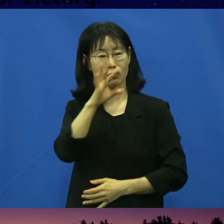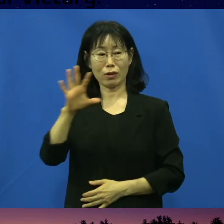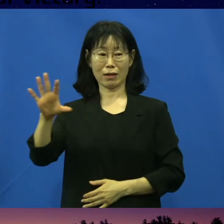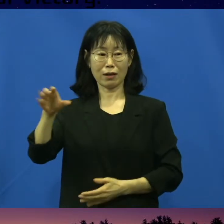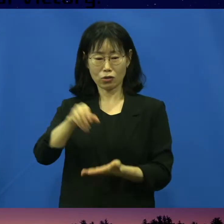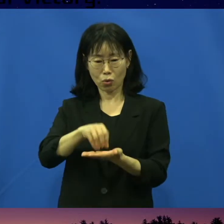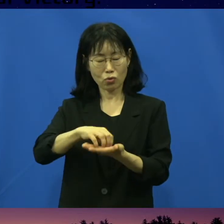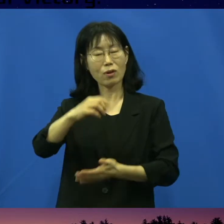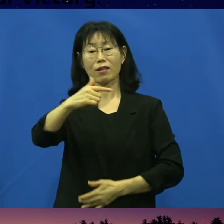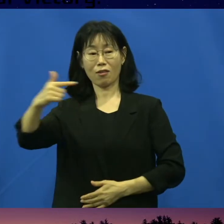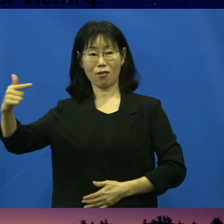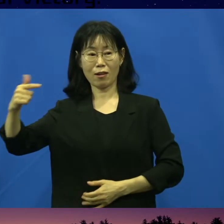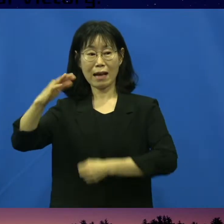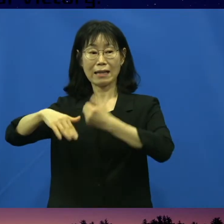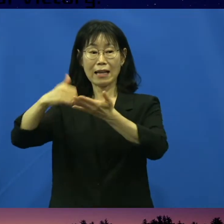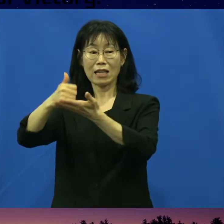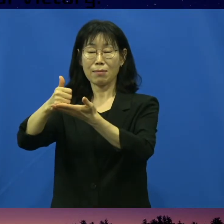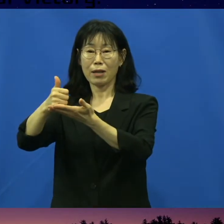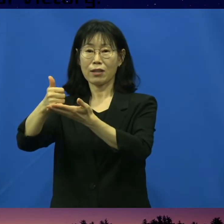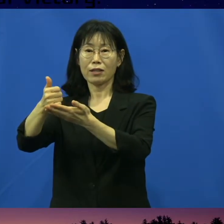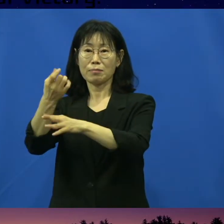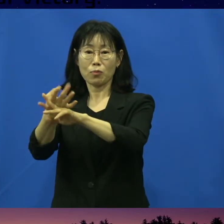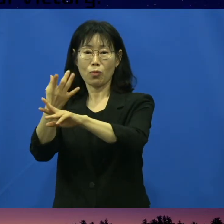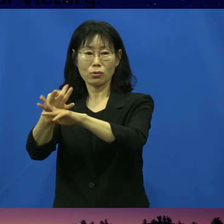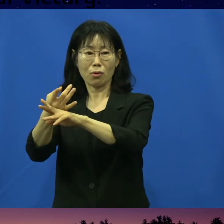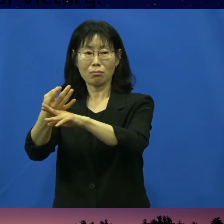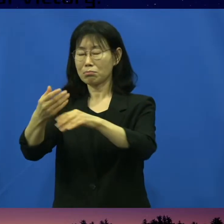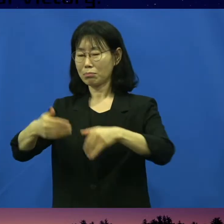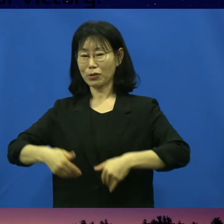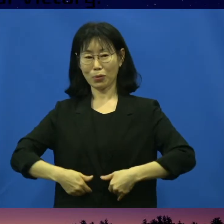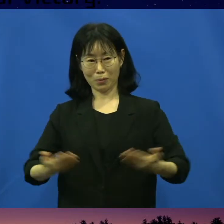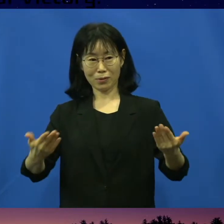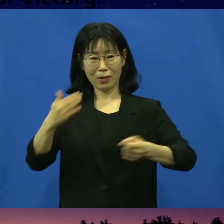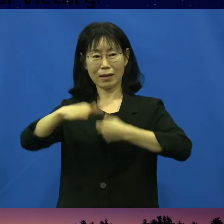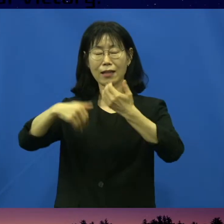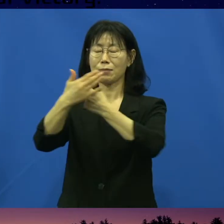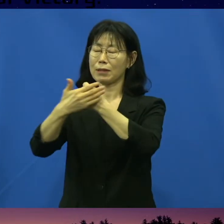하나님에게는 은과 금이 필요 없어요. 받은 은혜를 대갚을 수도 없어요, 우리는.